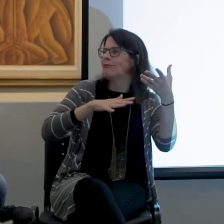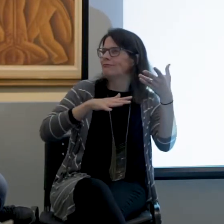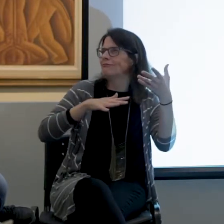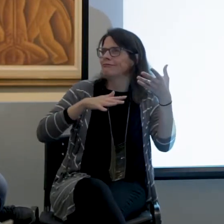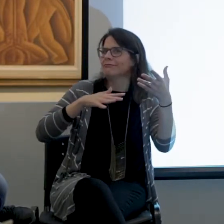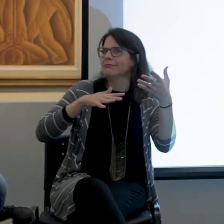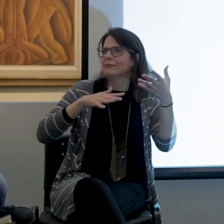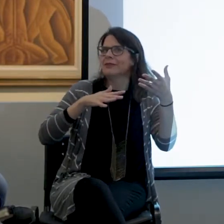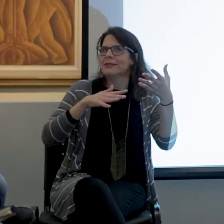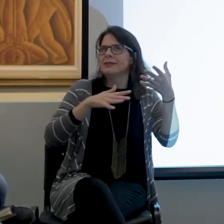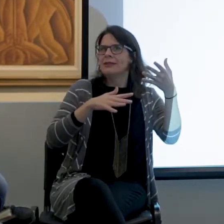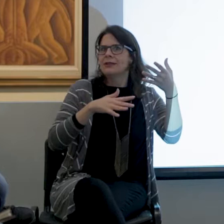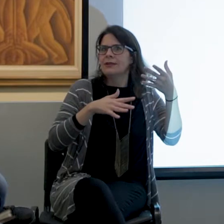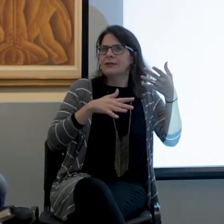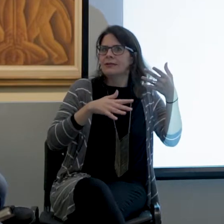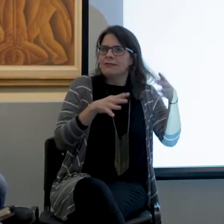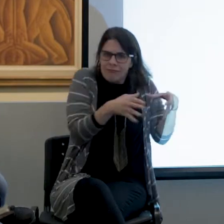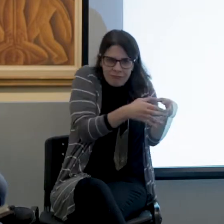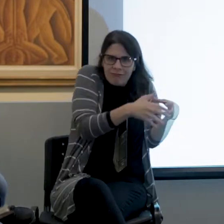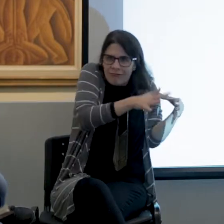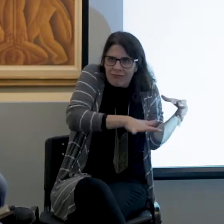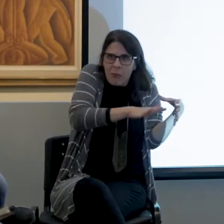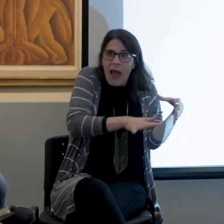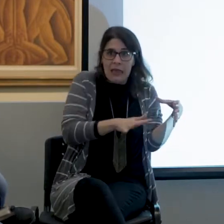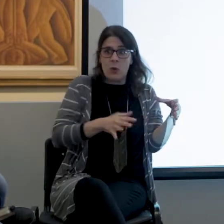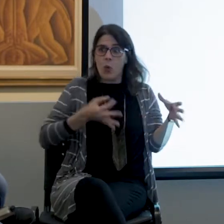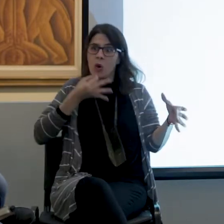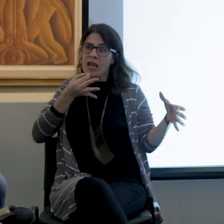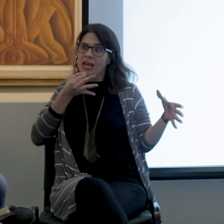O crítico vai ser uma figura de autoridade,